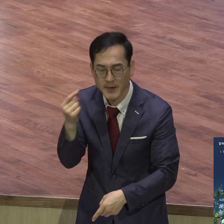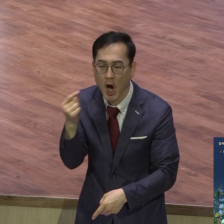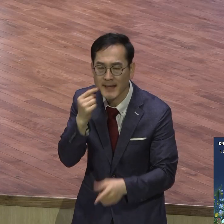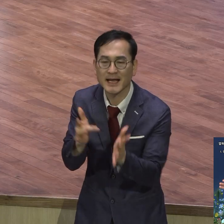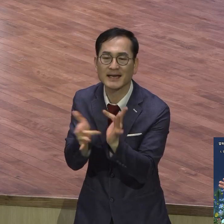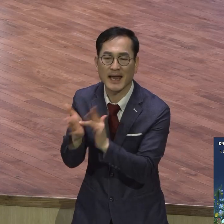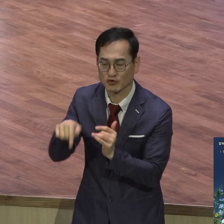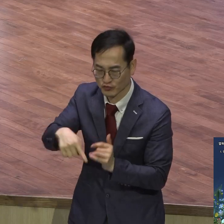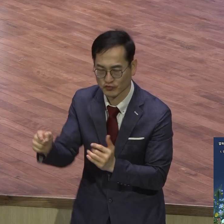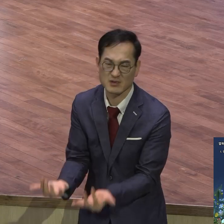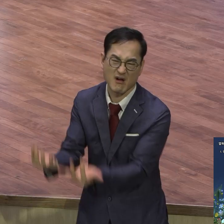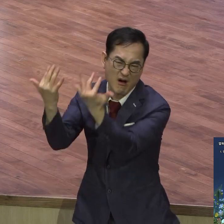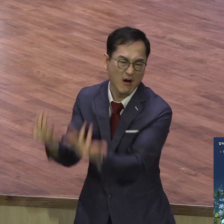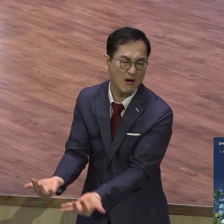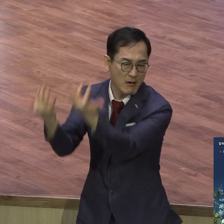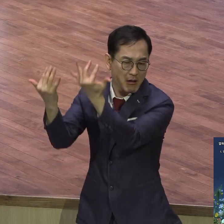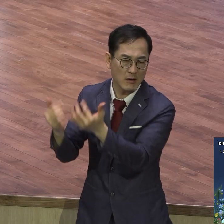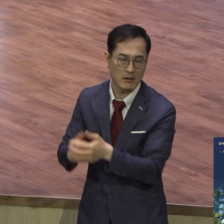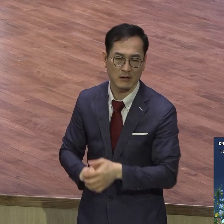다 솔깃솟깃하는 거예요.